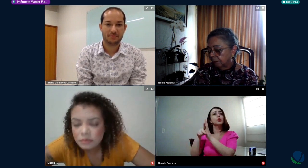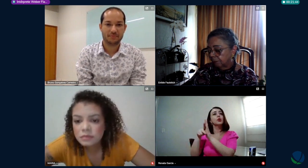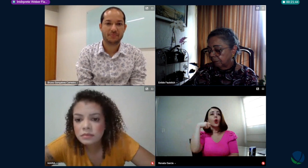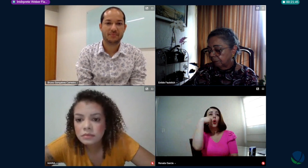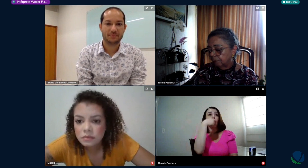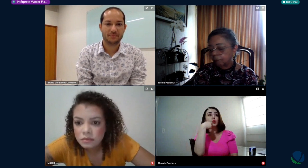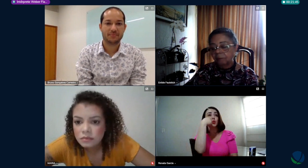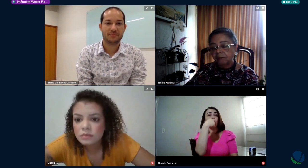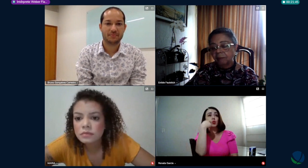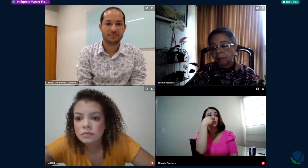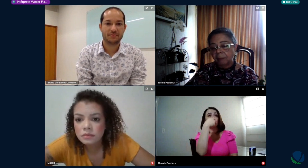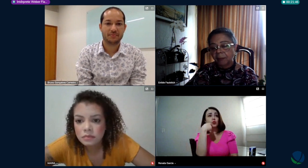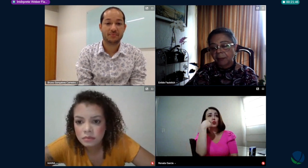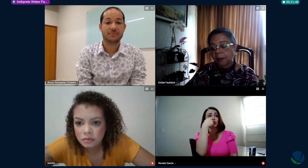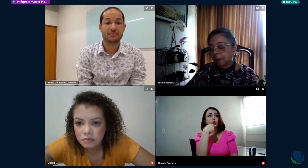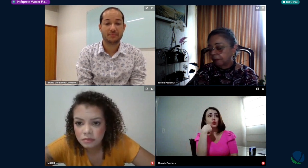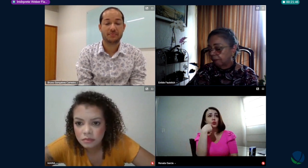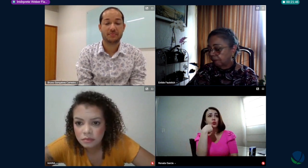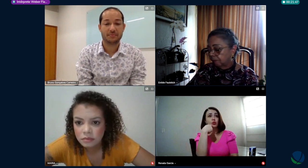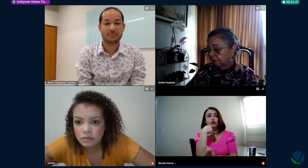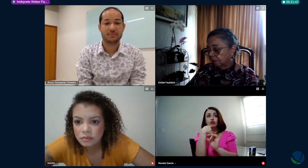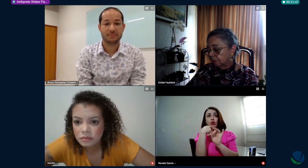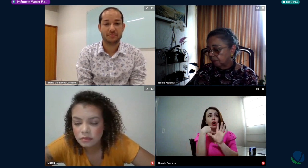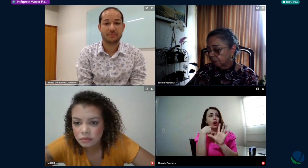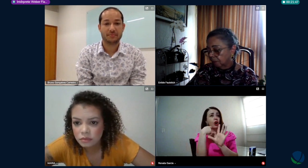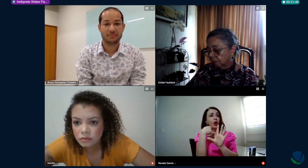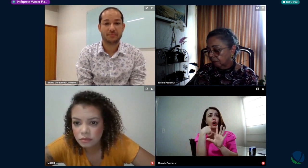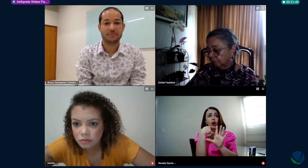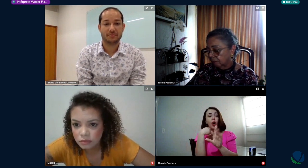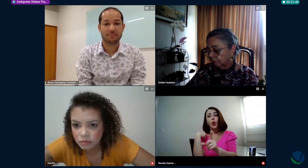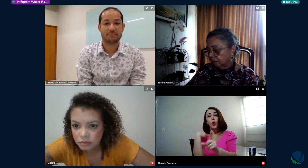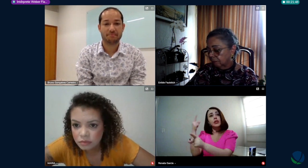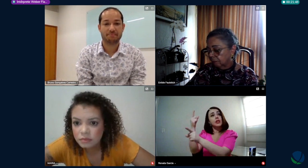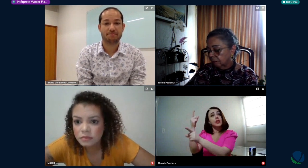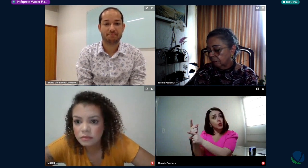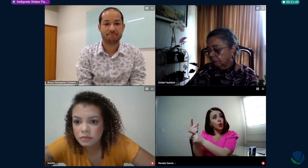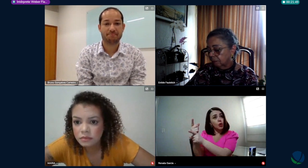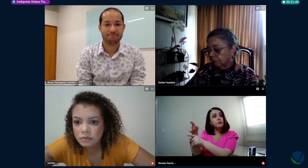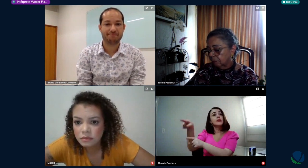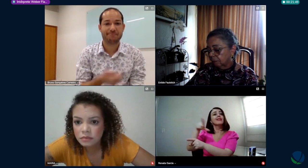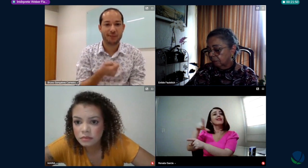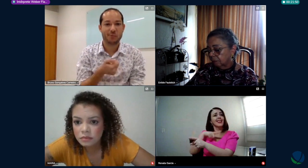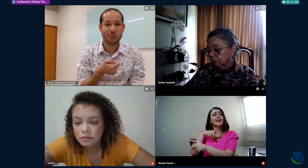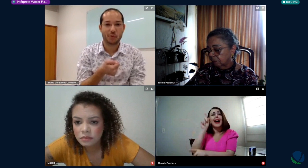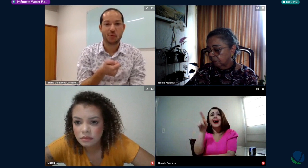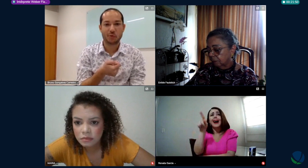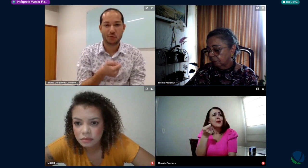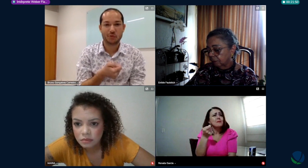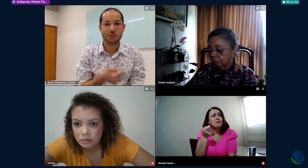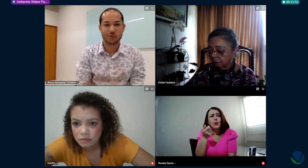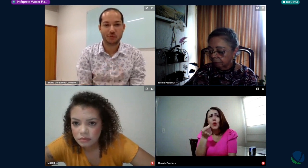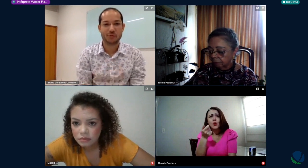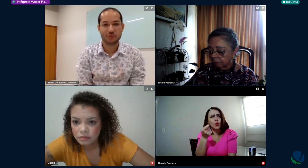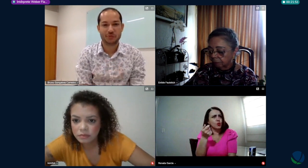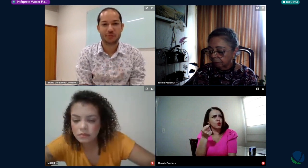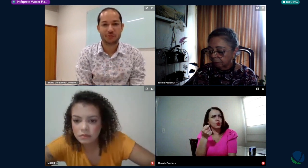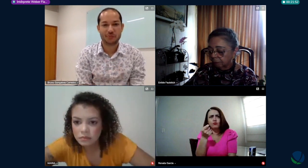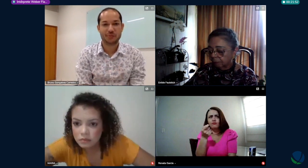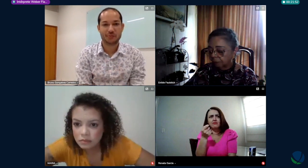artigos na área de odontologia, com sinais termo específico dessa